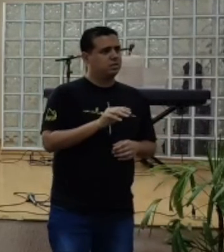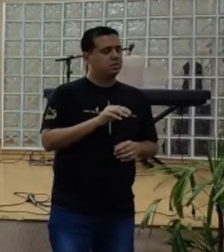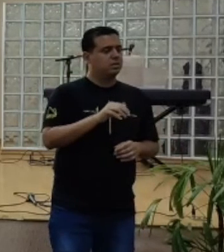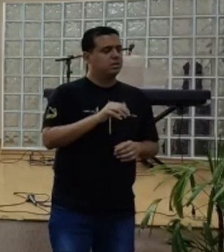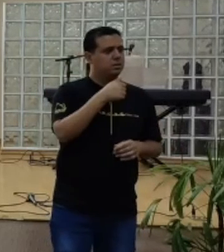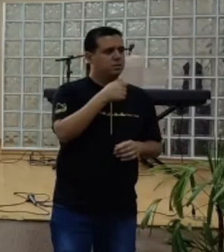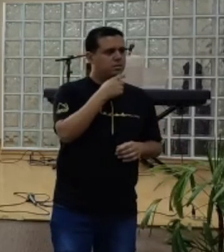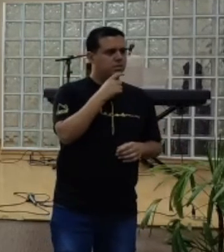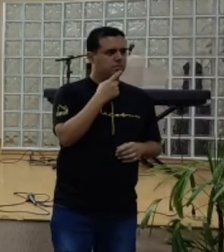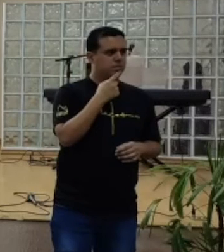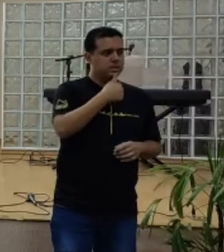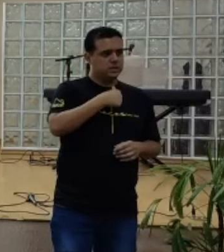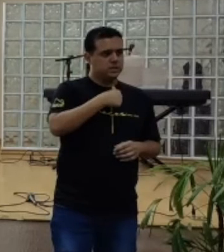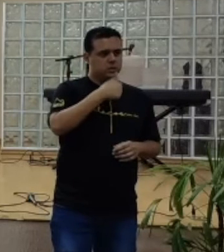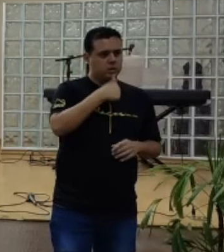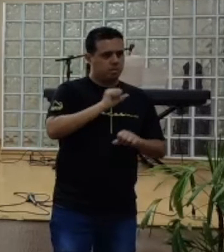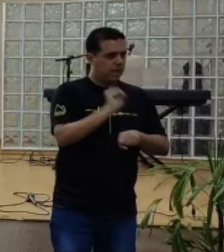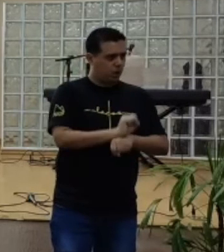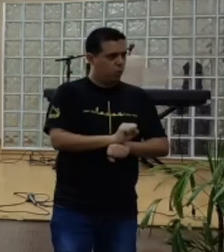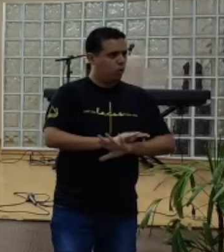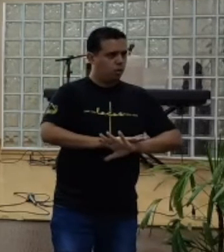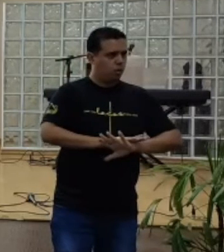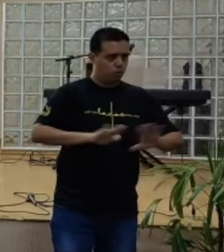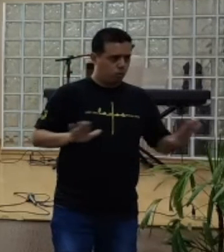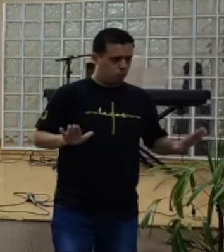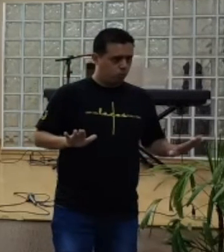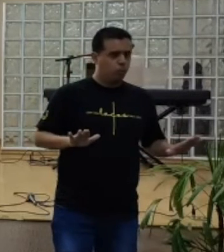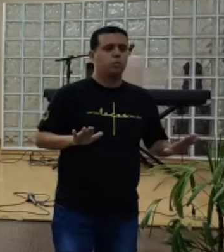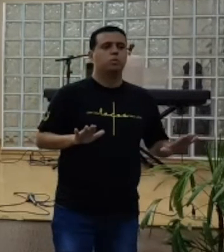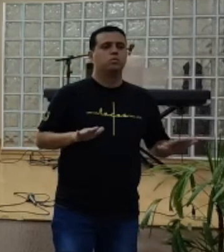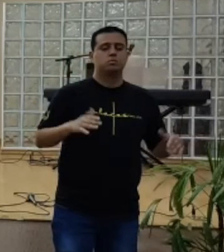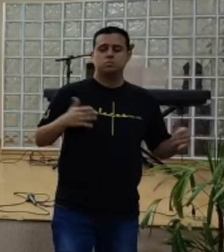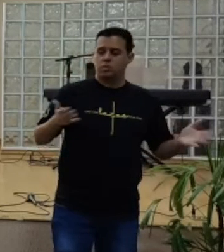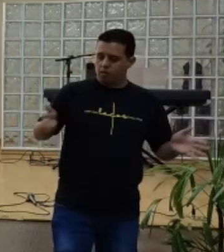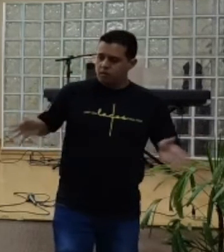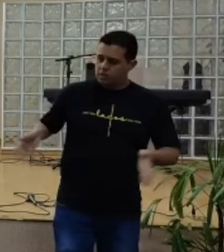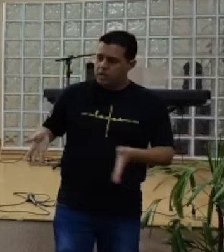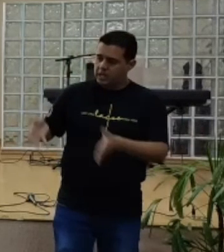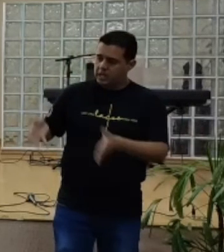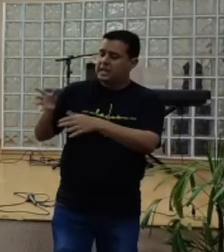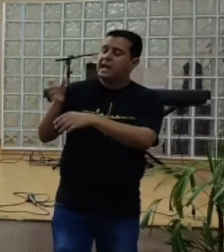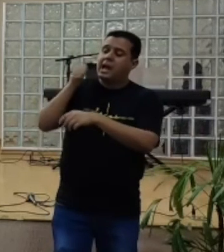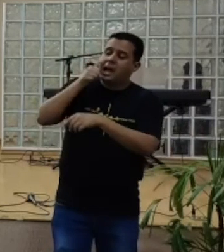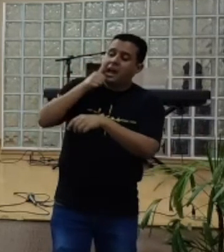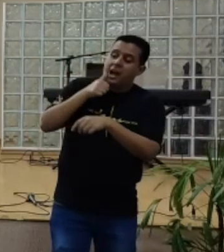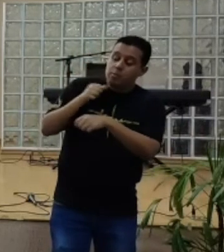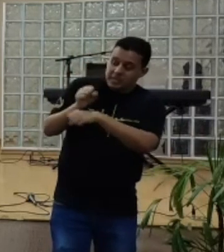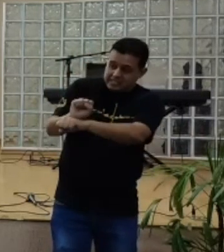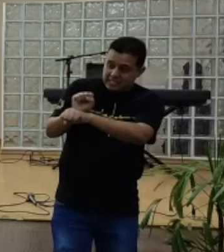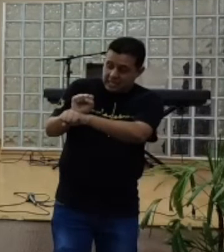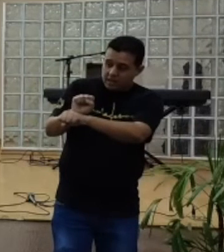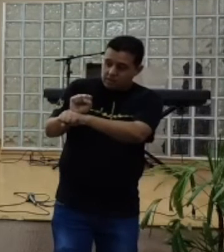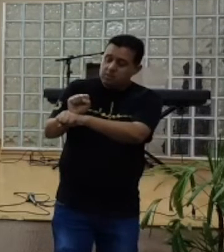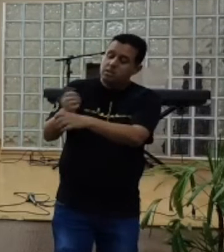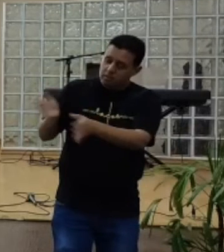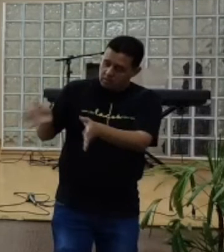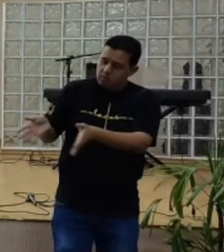menopausa, impossível. Que tal você se deitar com Agar? Abraão deu uma olhadinha e